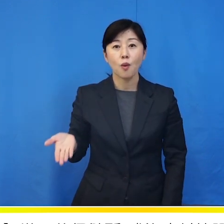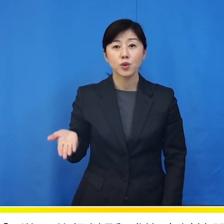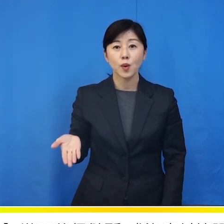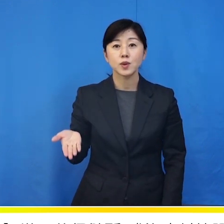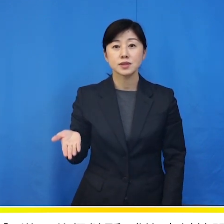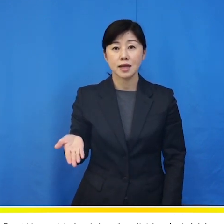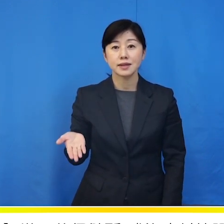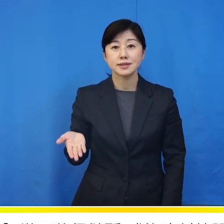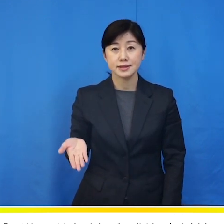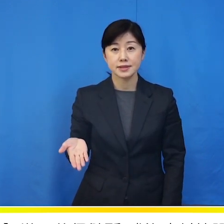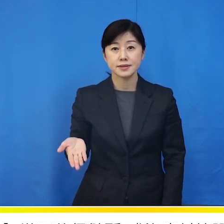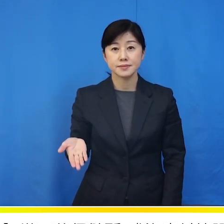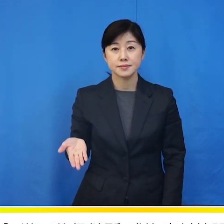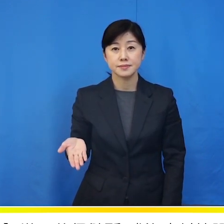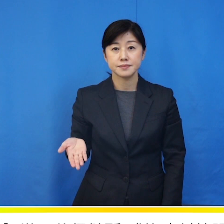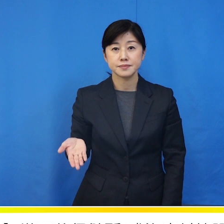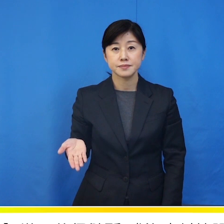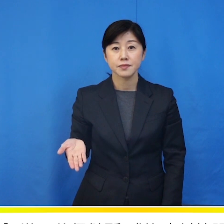5432